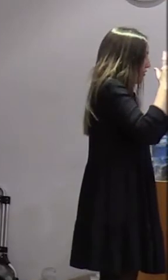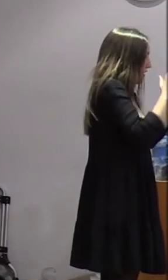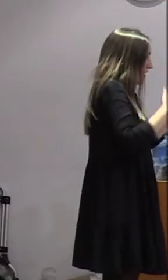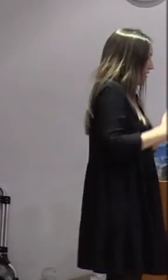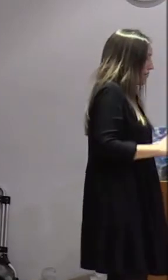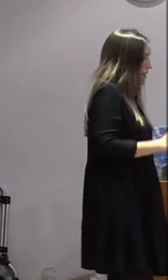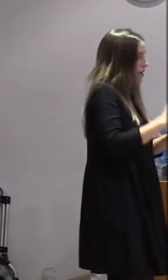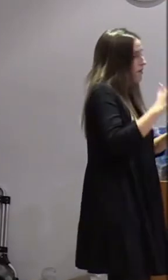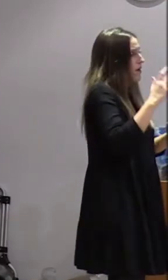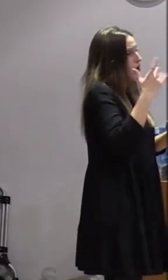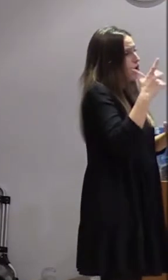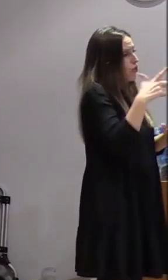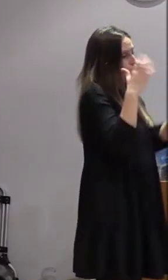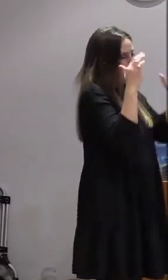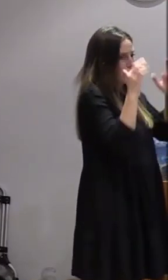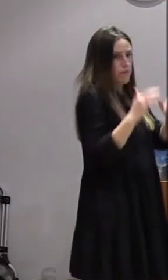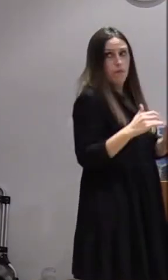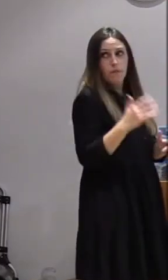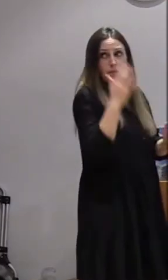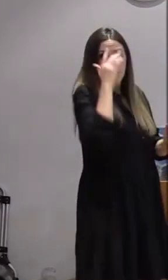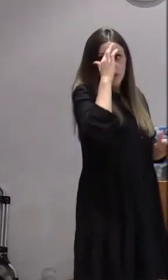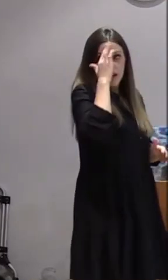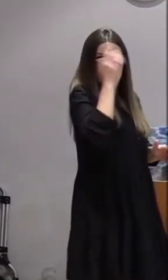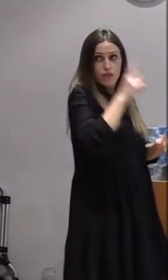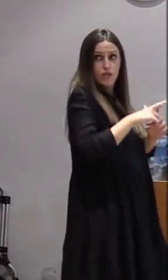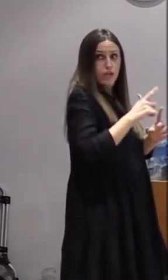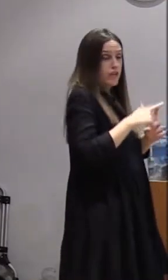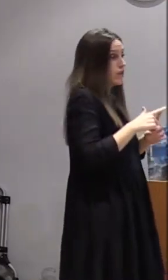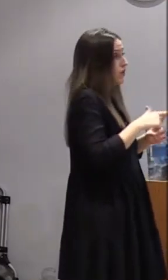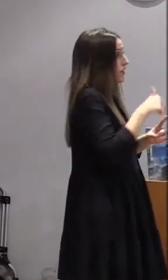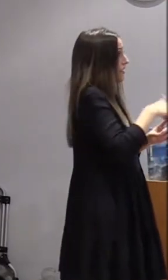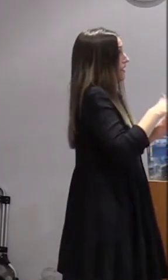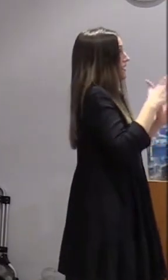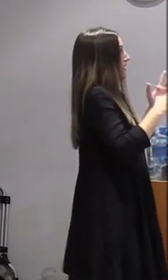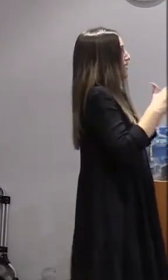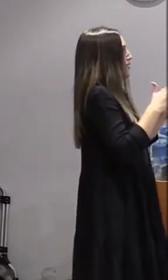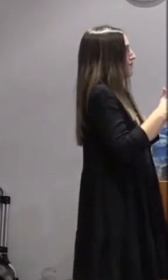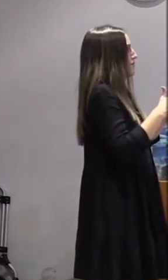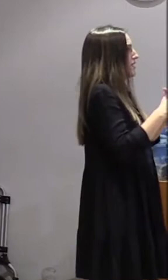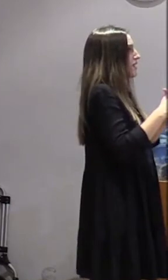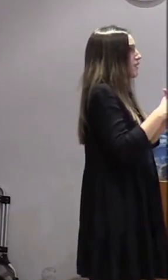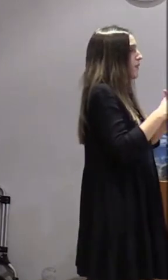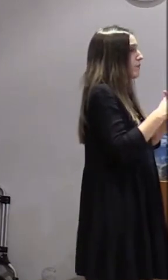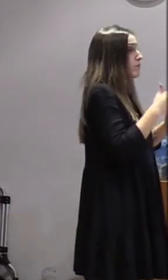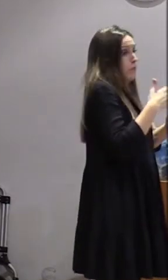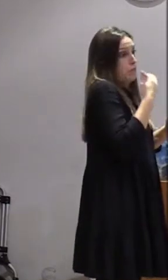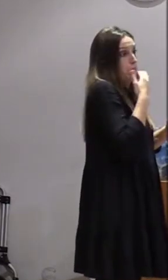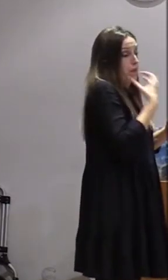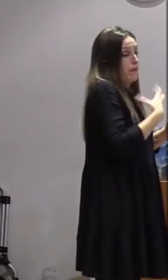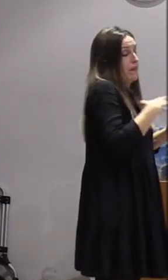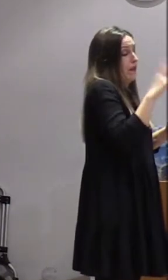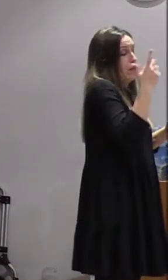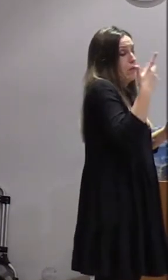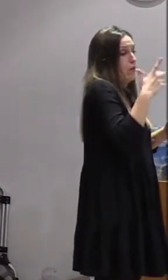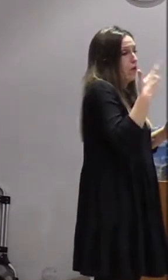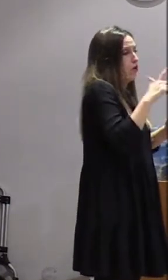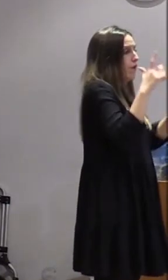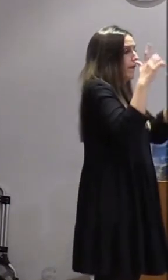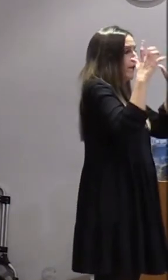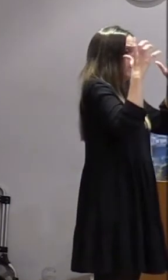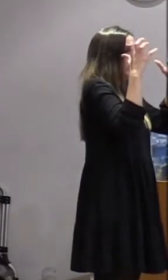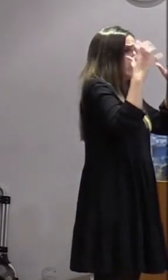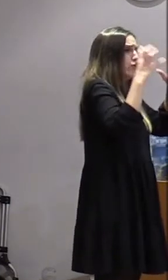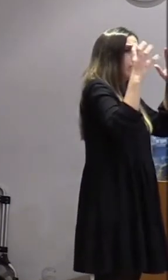días grises, imaginaros aquí que Toledo se sufre bastante el verano, pues en el mes de julio lloviendo, días